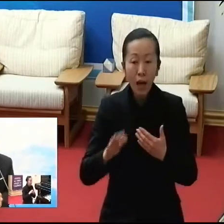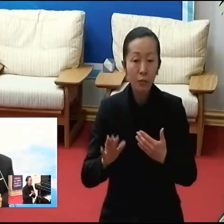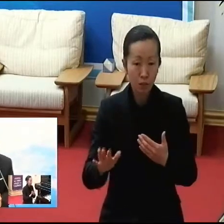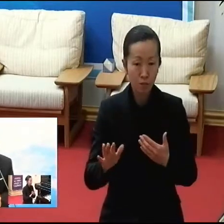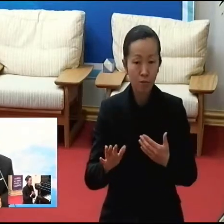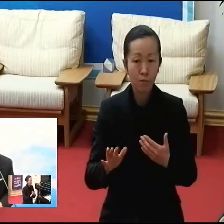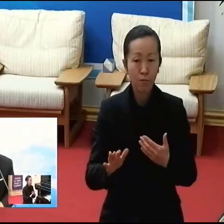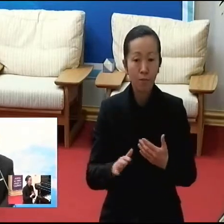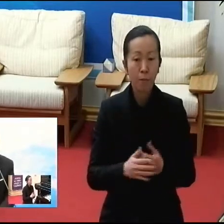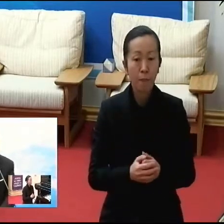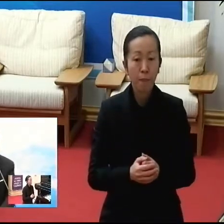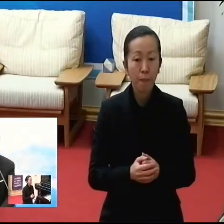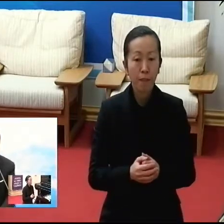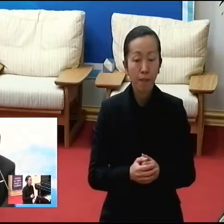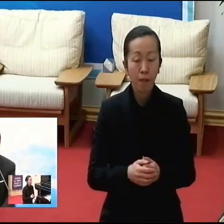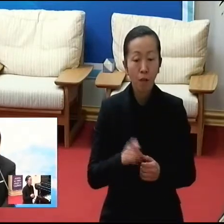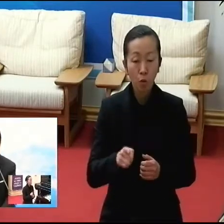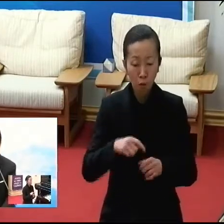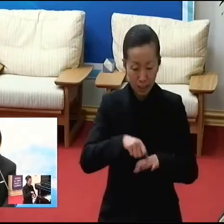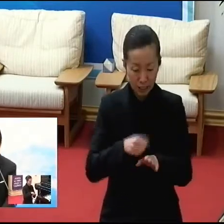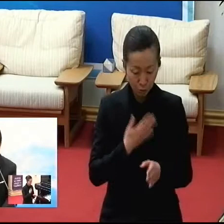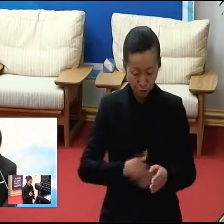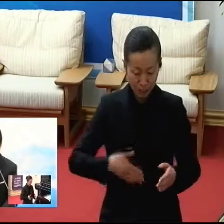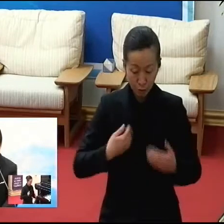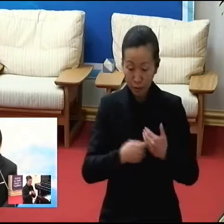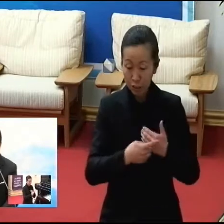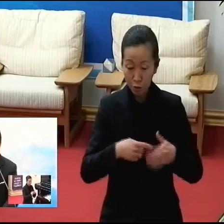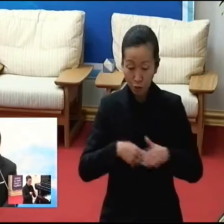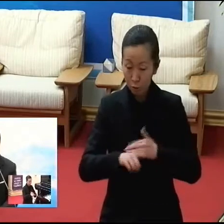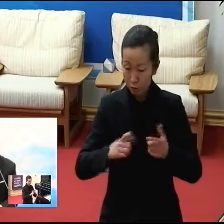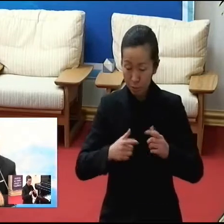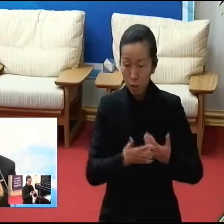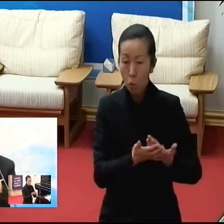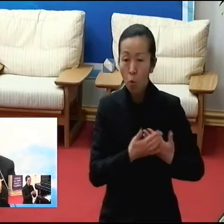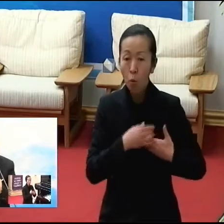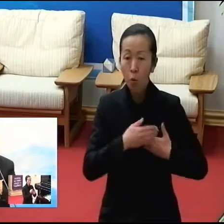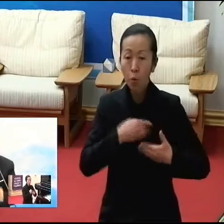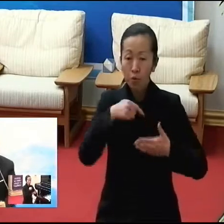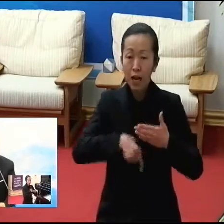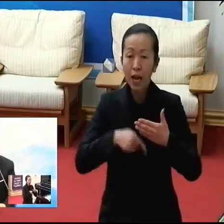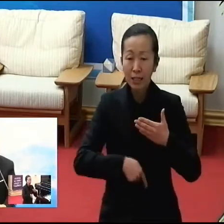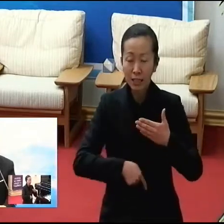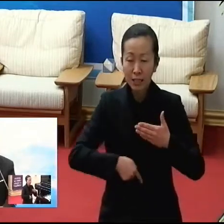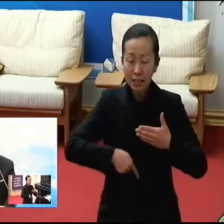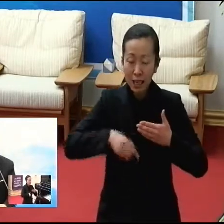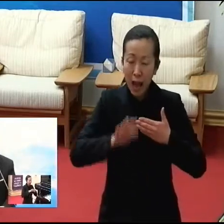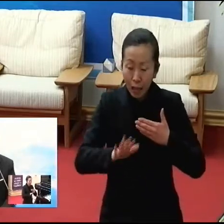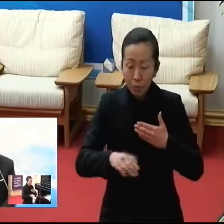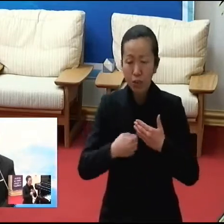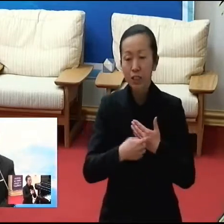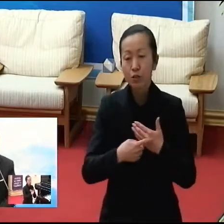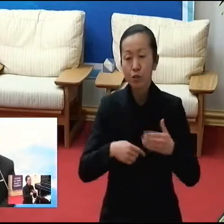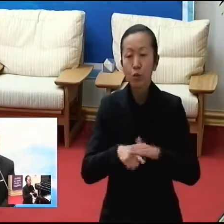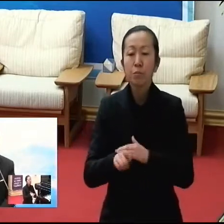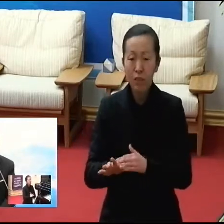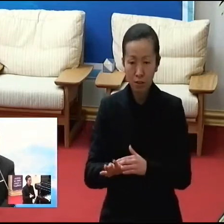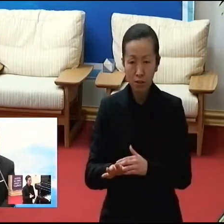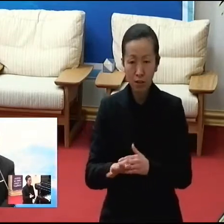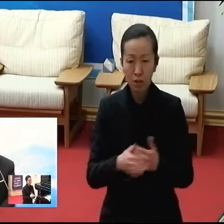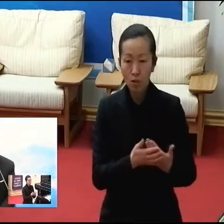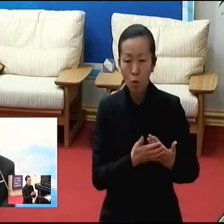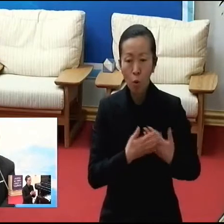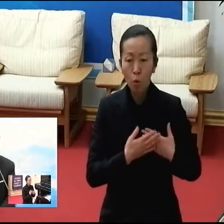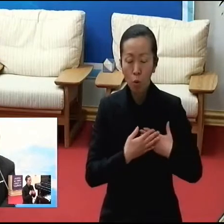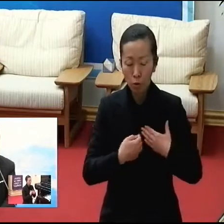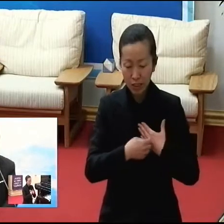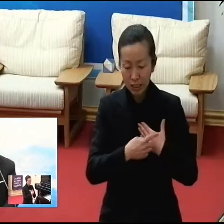몸의 상처가 아니라 마음의 상처입니다. この肉体の傷ではなく心の中の傷です。 이 마음의 상처를 입어서 その心